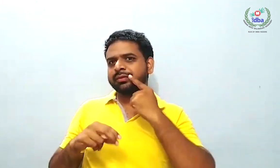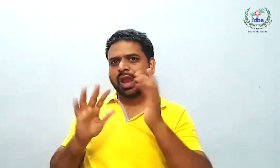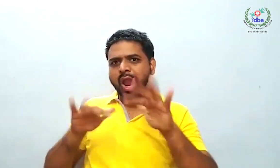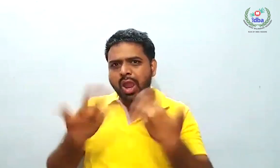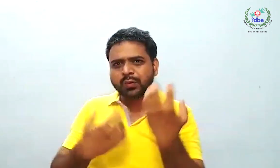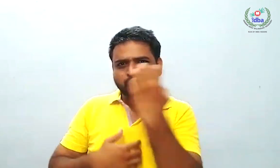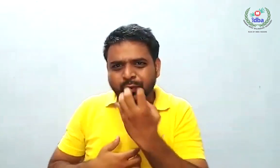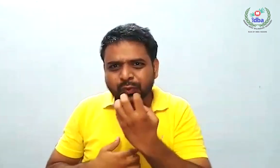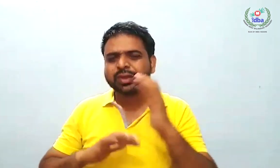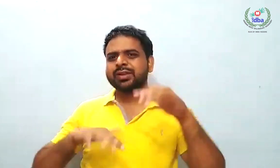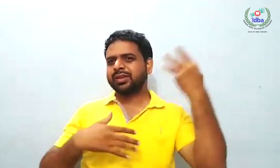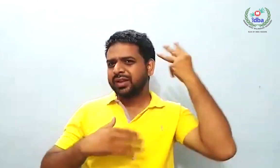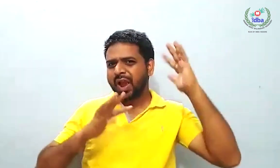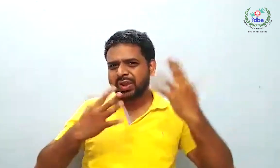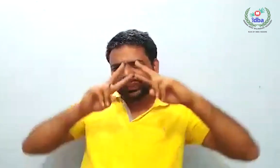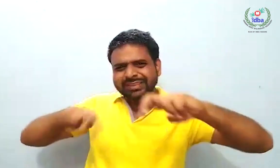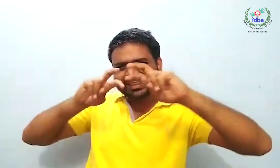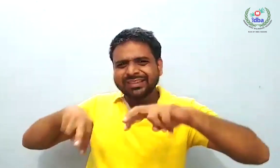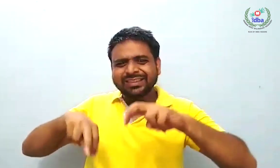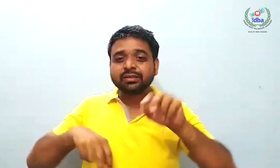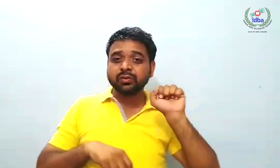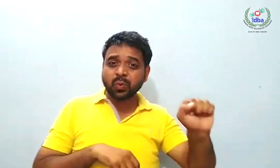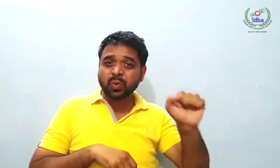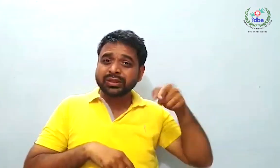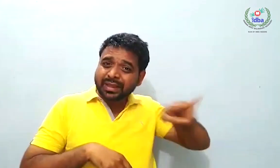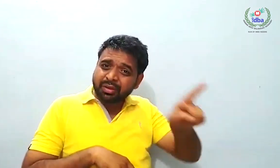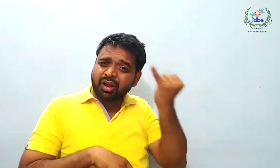बधिरों के विषय पर पढ़ाई करते हैं, साइंटिफिक रीजंस पे पढ़ाई करते हैं